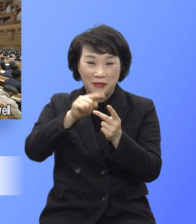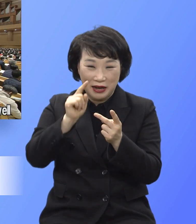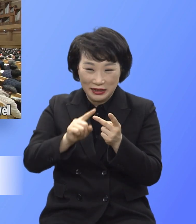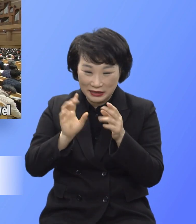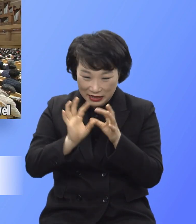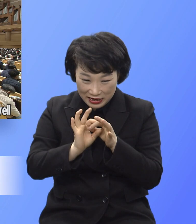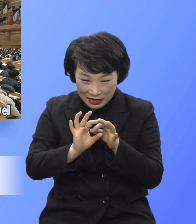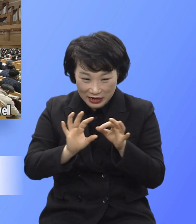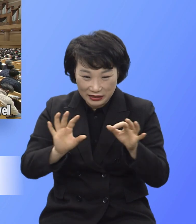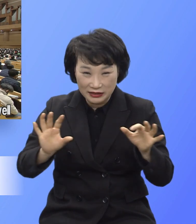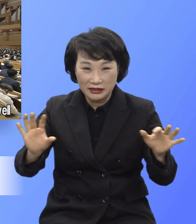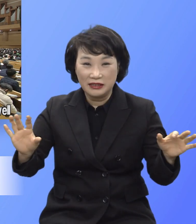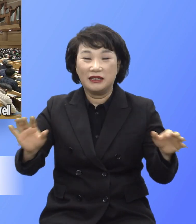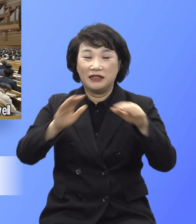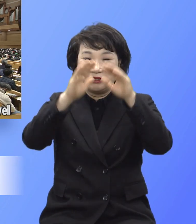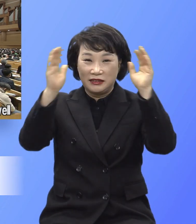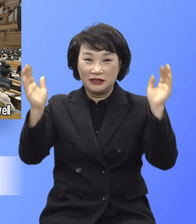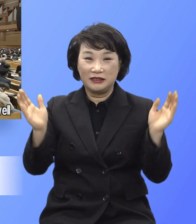일을